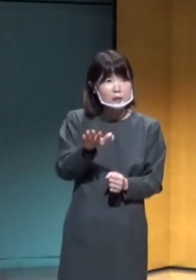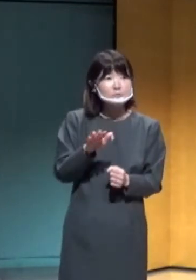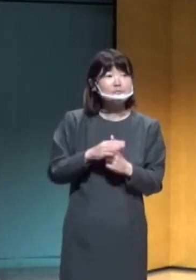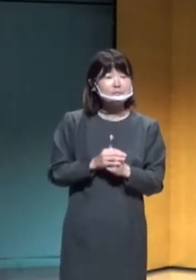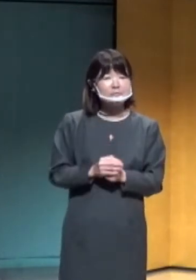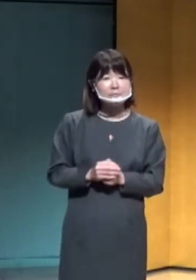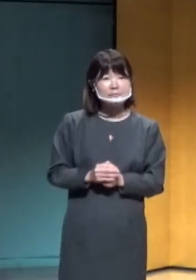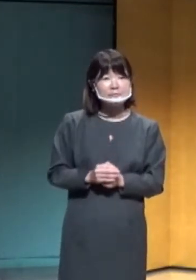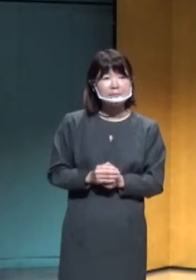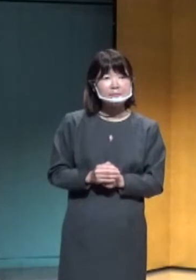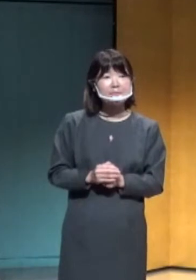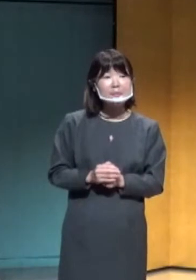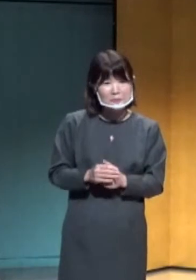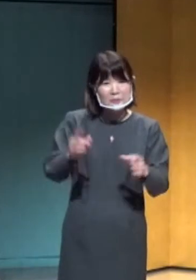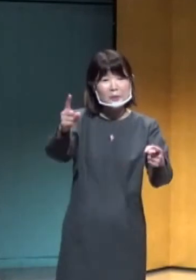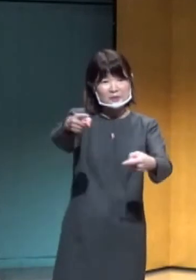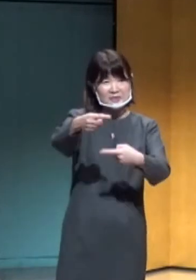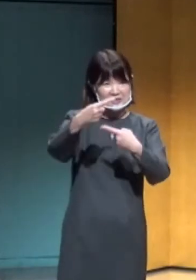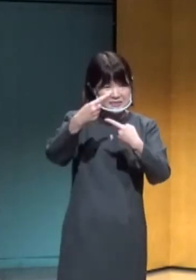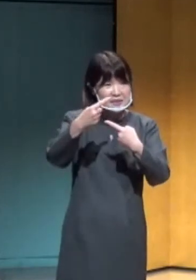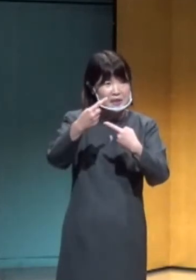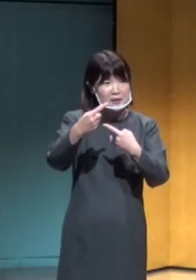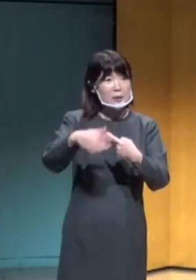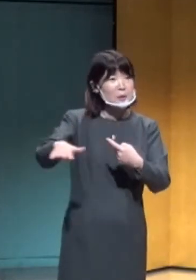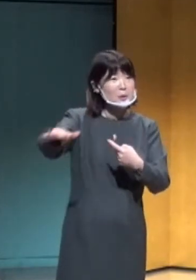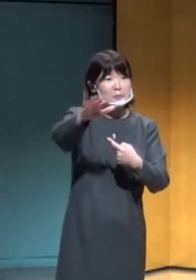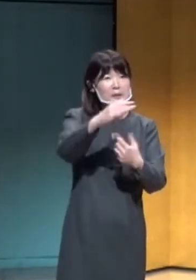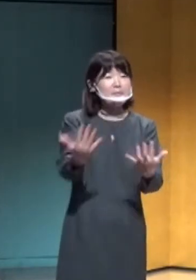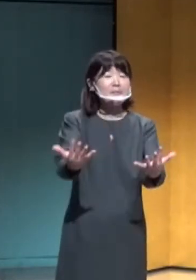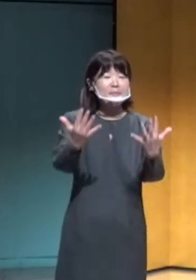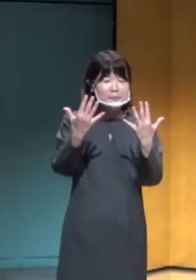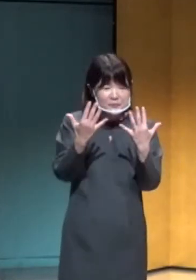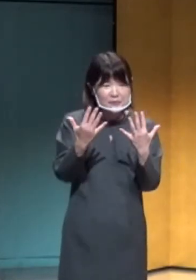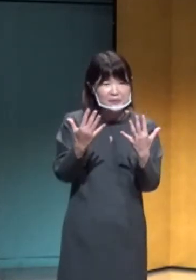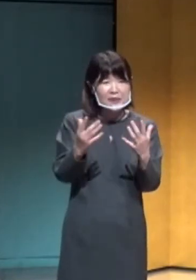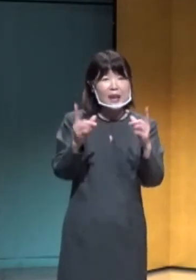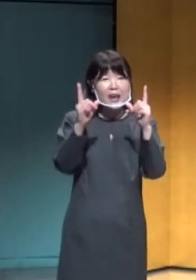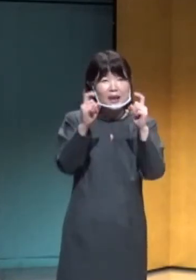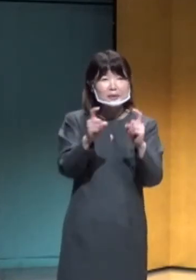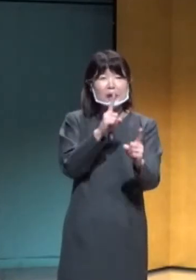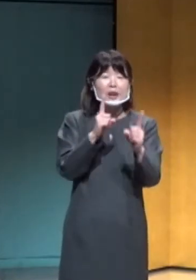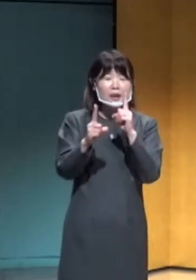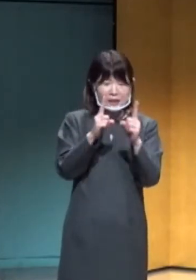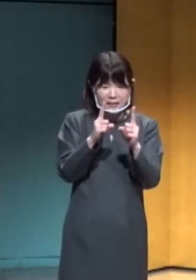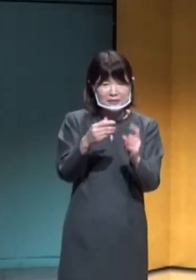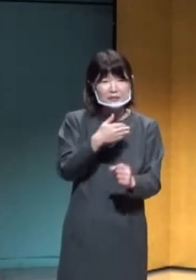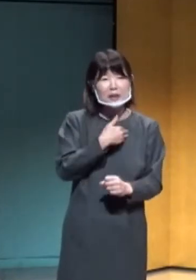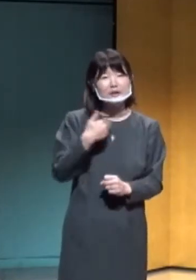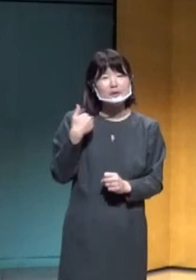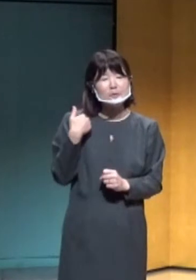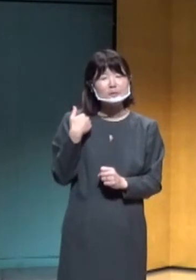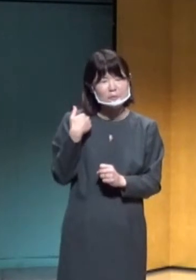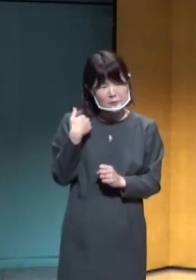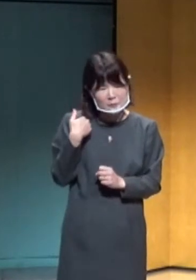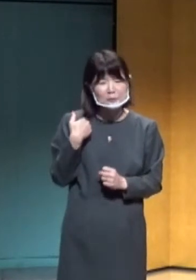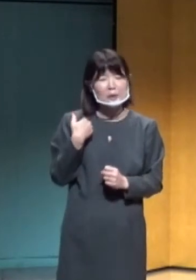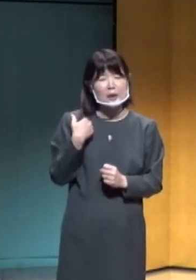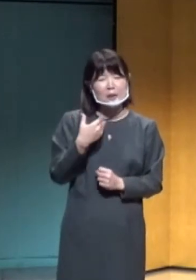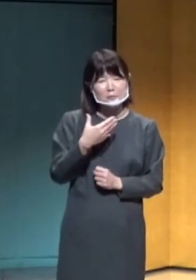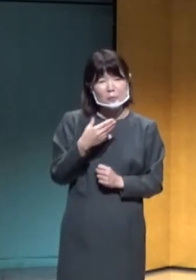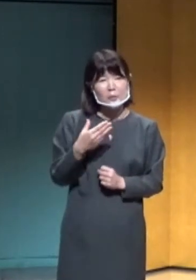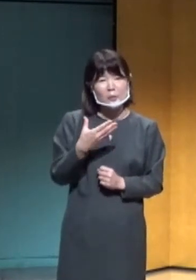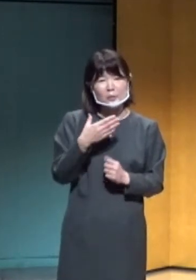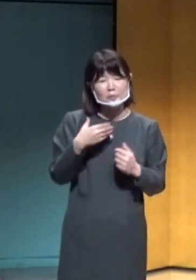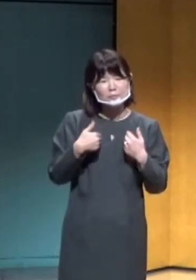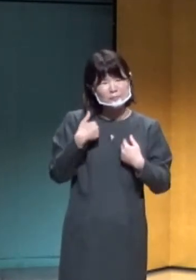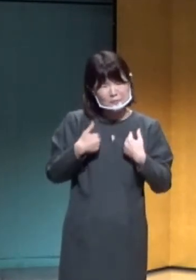やはりこうしてご挨拶ができるということは、喜ばしいことであろうというふうに思っておるところでござい